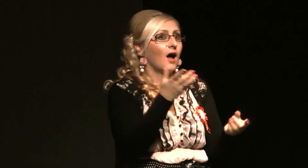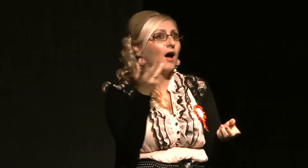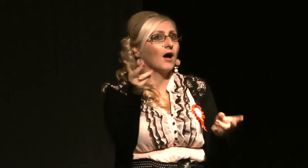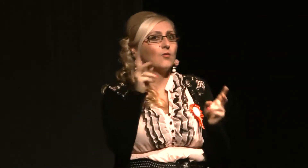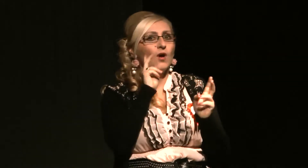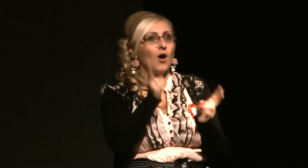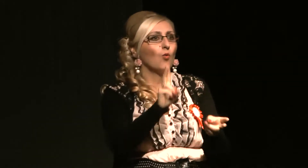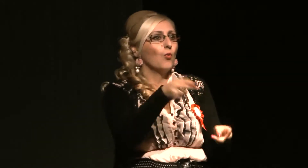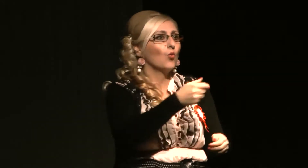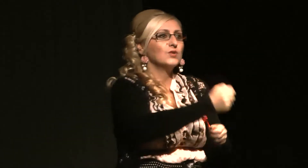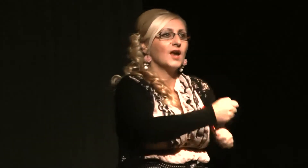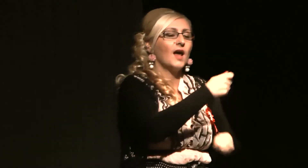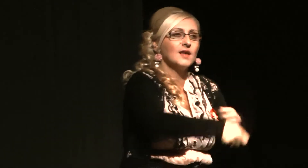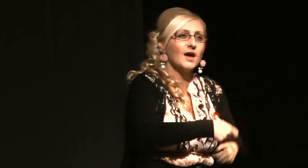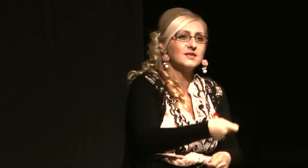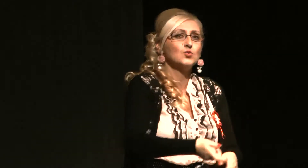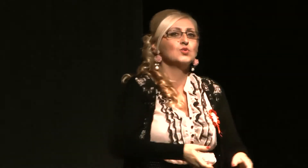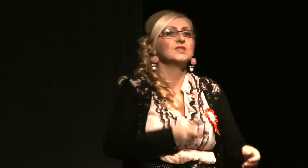čuđenjem posmatrali.